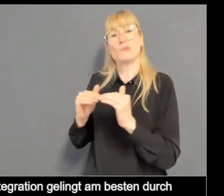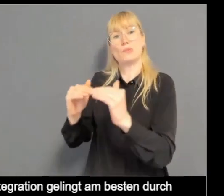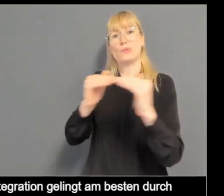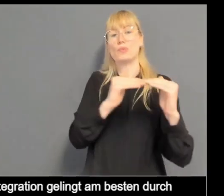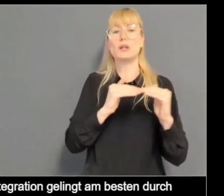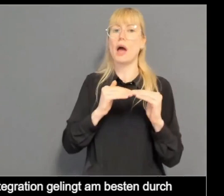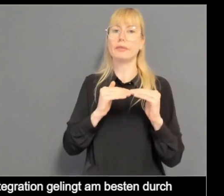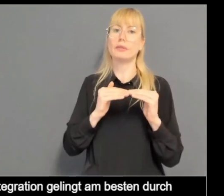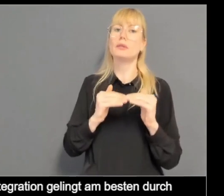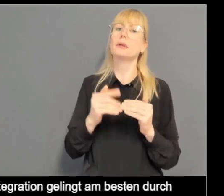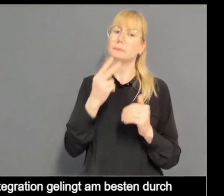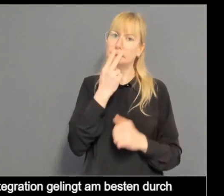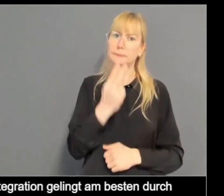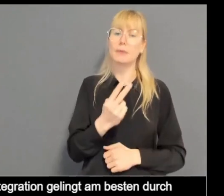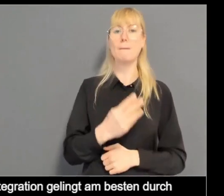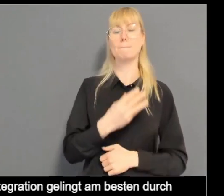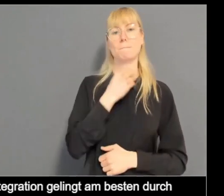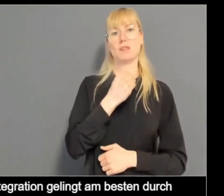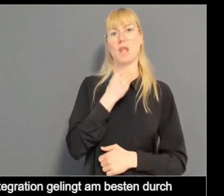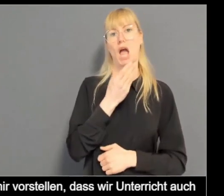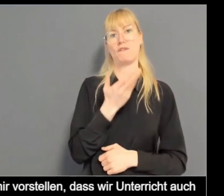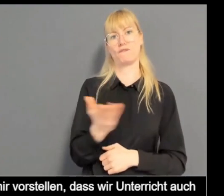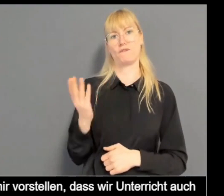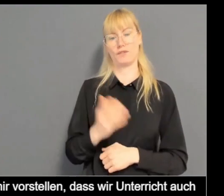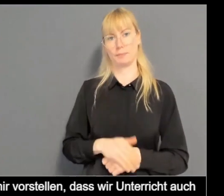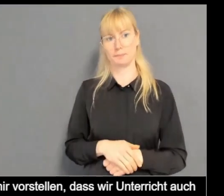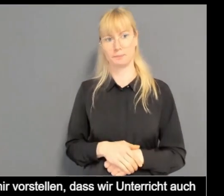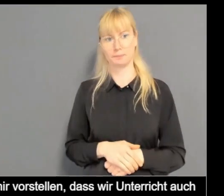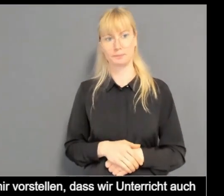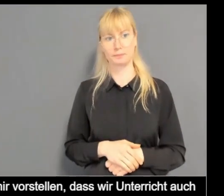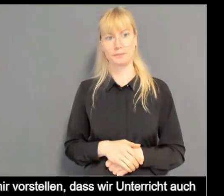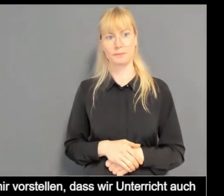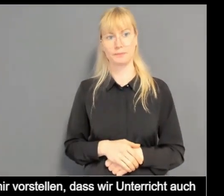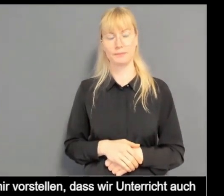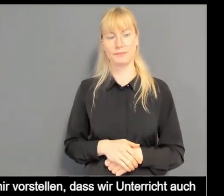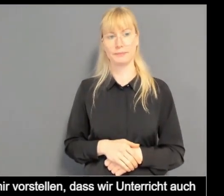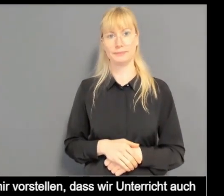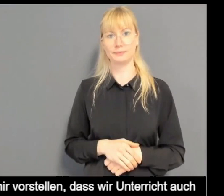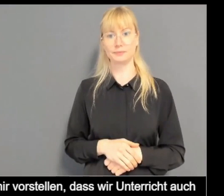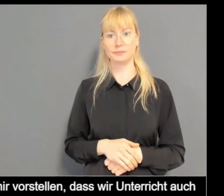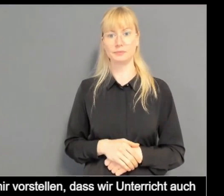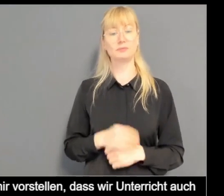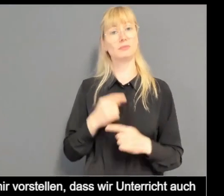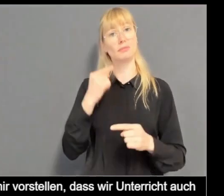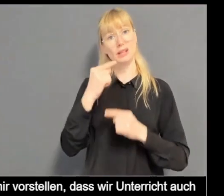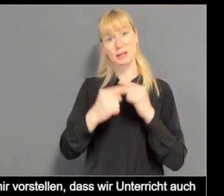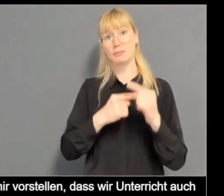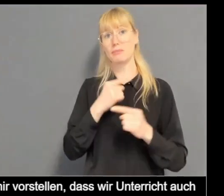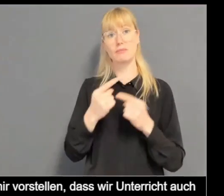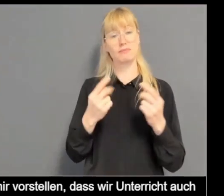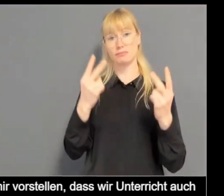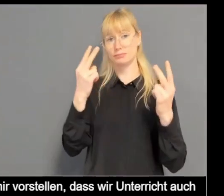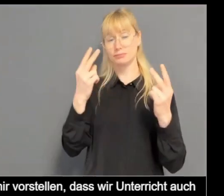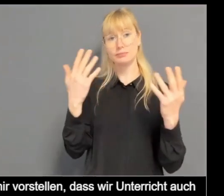nicht überall gleich, sondern auf der einen Seite bedarfsorientiert, was es dann vielleicht in der jeweiligen Situation braucht, auf der anderen Seite, auch das muss man